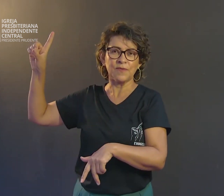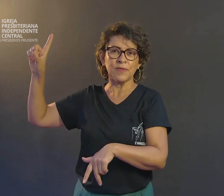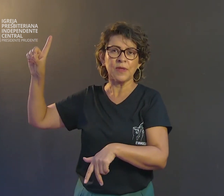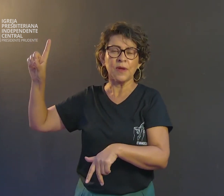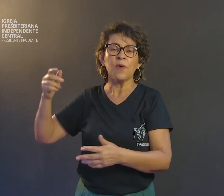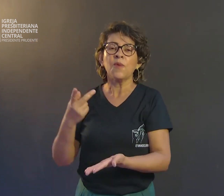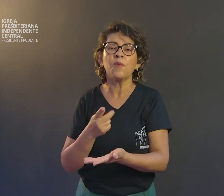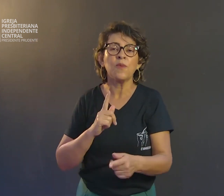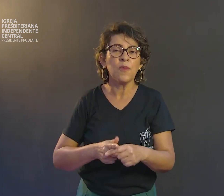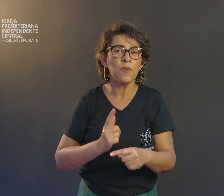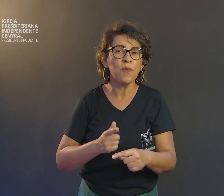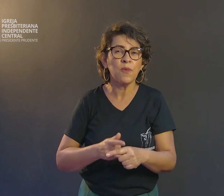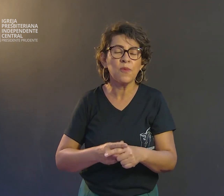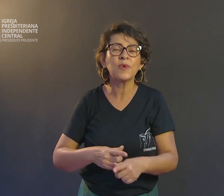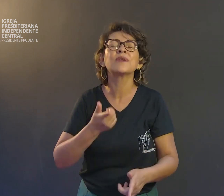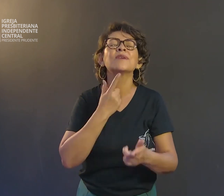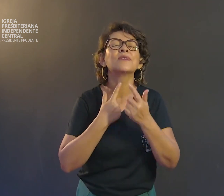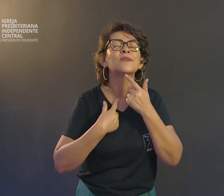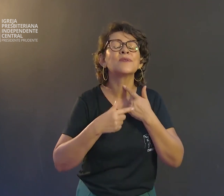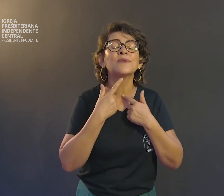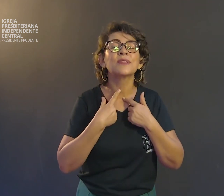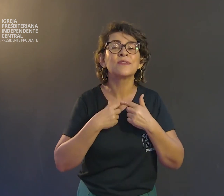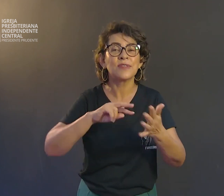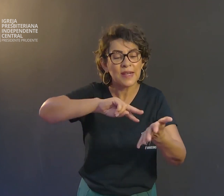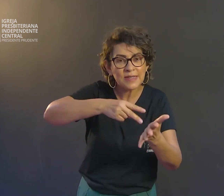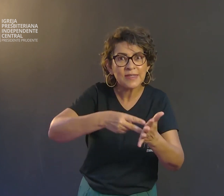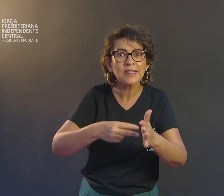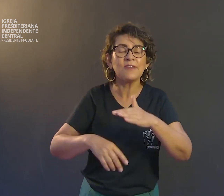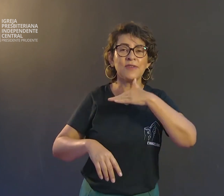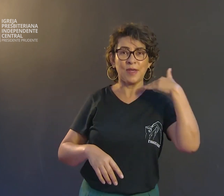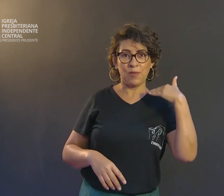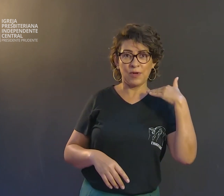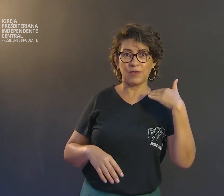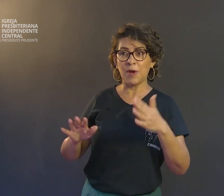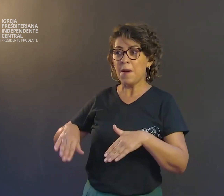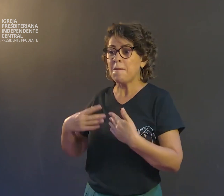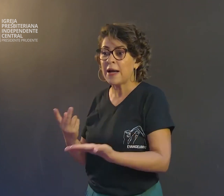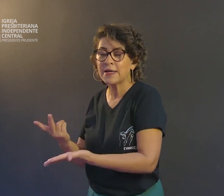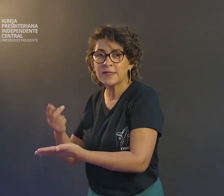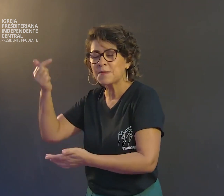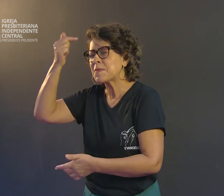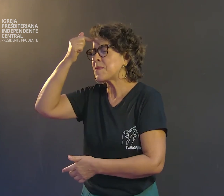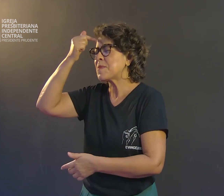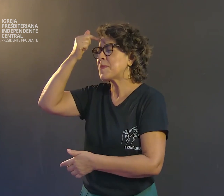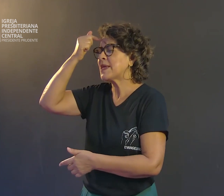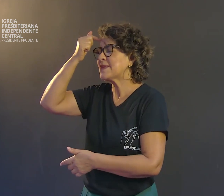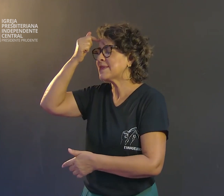morte, mas a mentalidade do Espírito é vida e paz. A mentalidade da carne é inimiga de